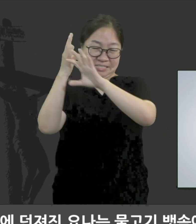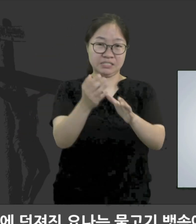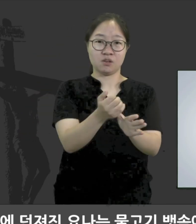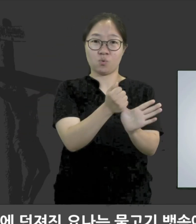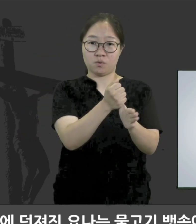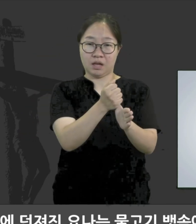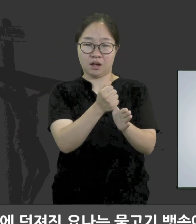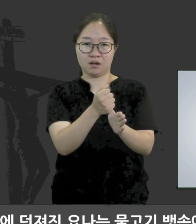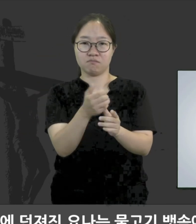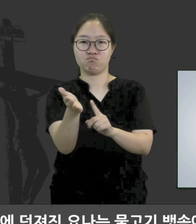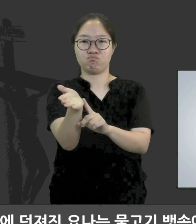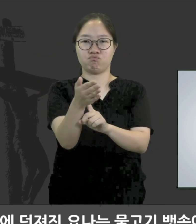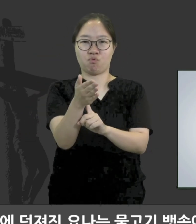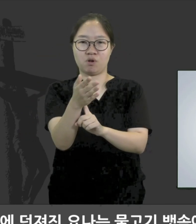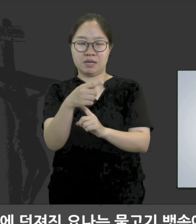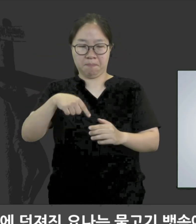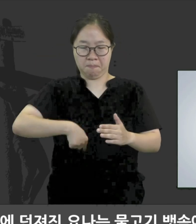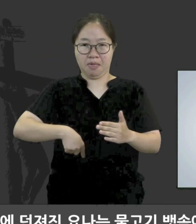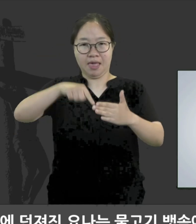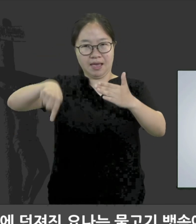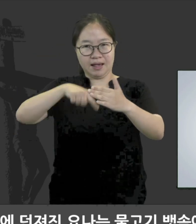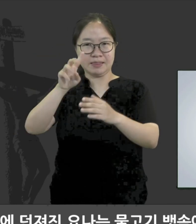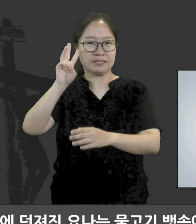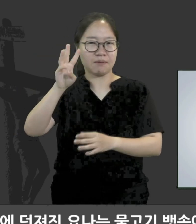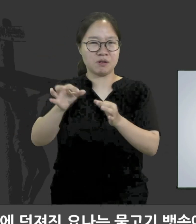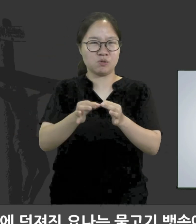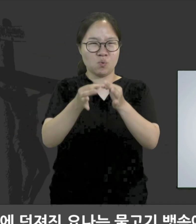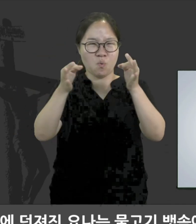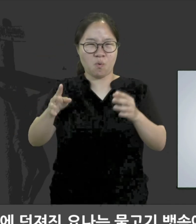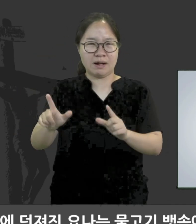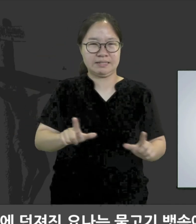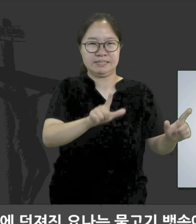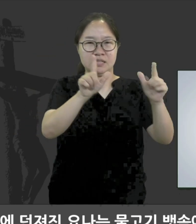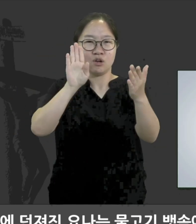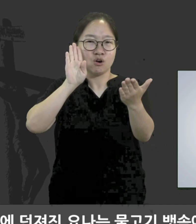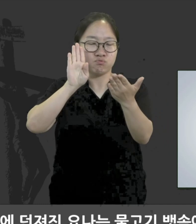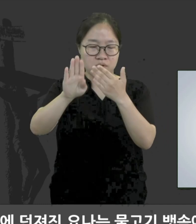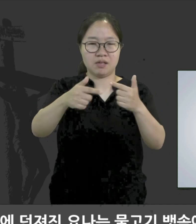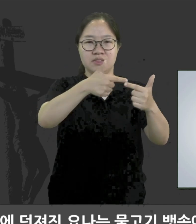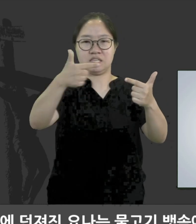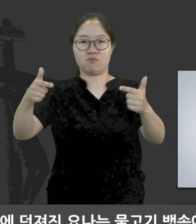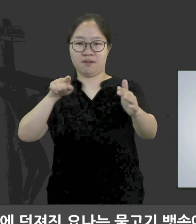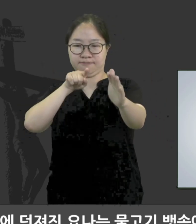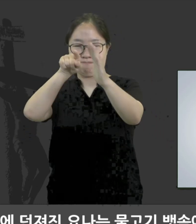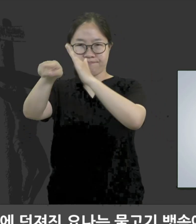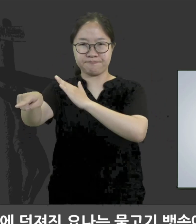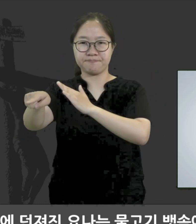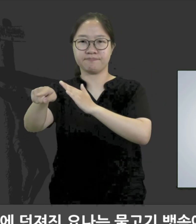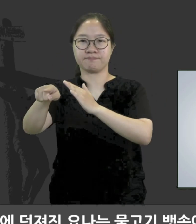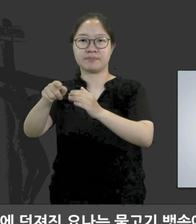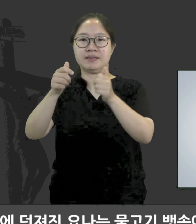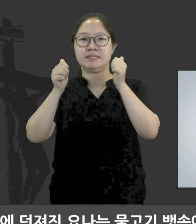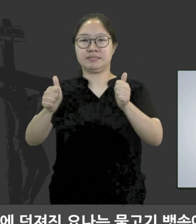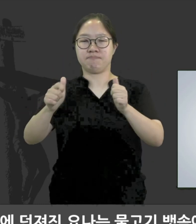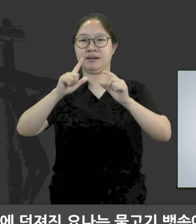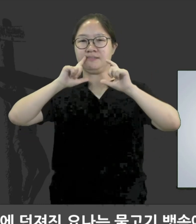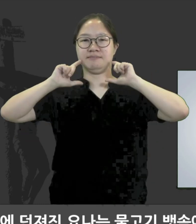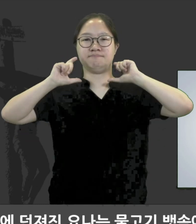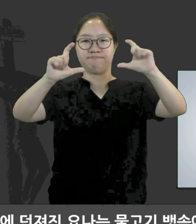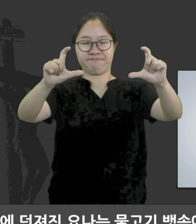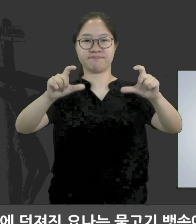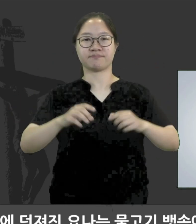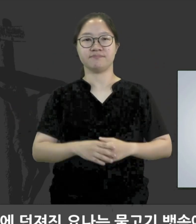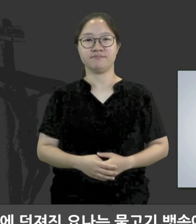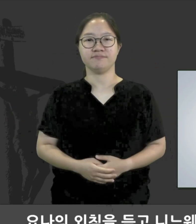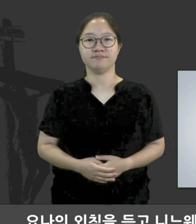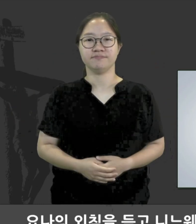요나는 물고기 뱃속에서 3일을 보낸 후 목숨을 건지게 되고 결국 니느웨로 가서 그들에게 임할 심판을